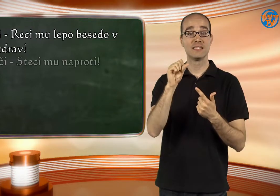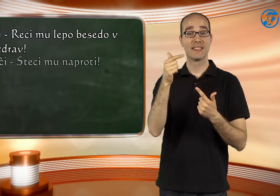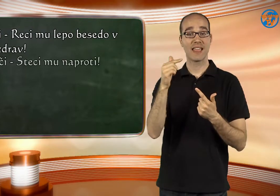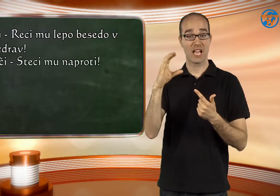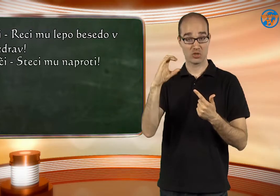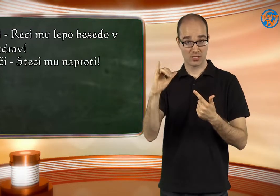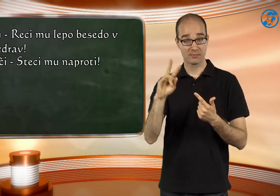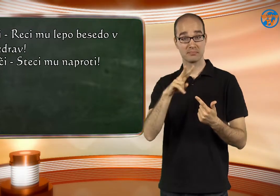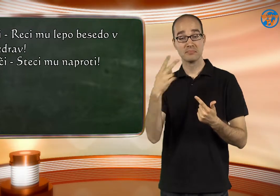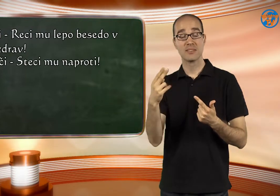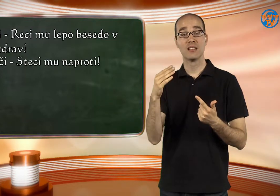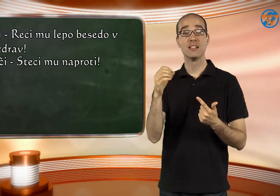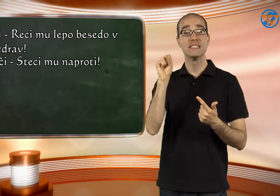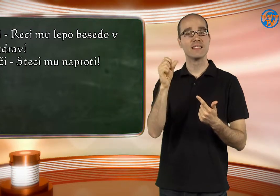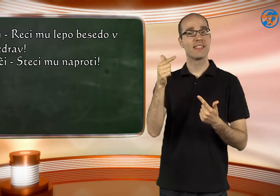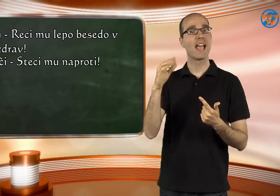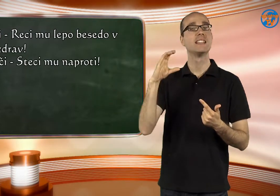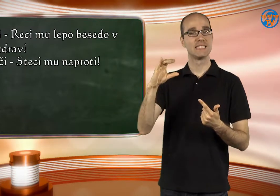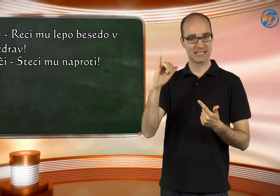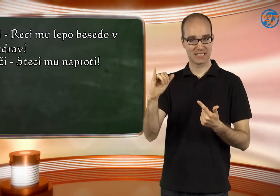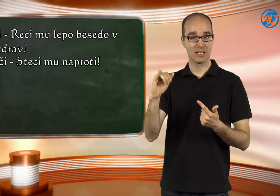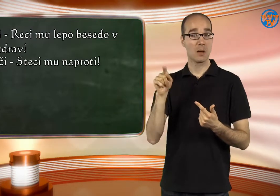Steči, steci mu naproti.